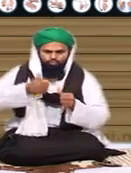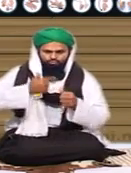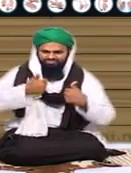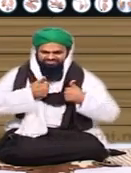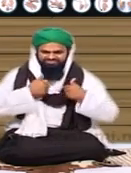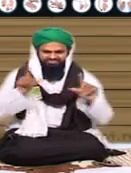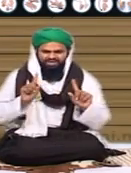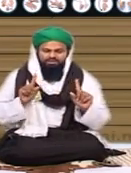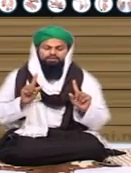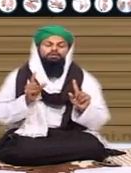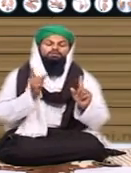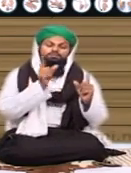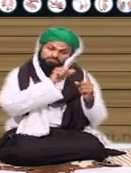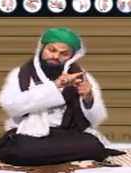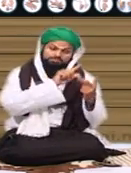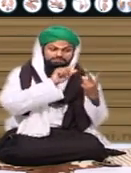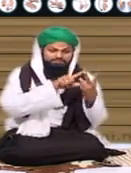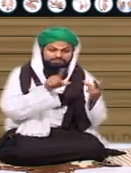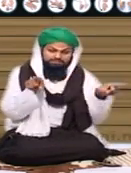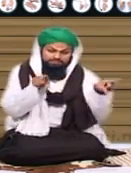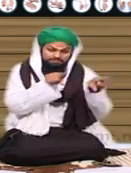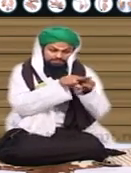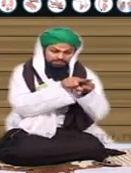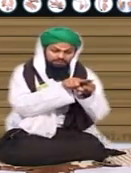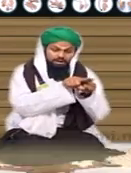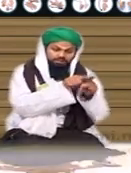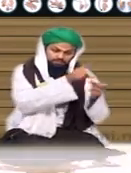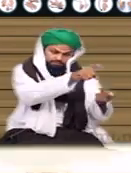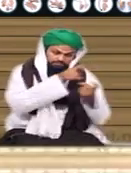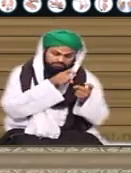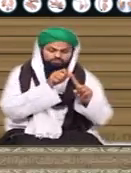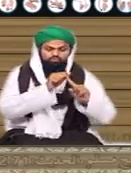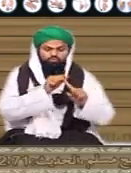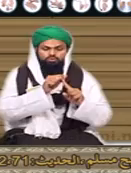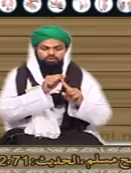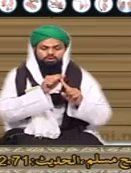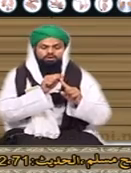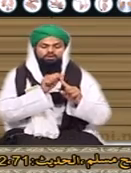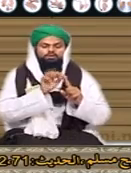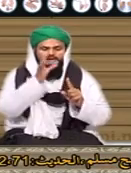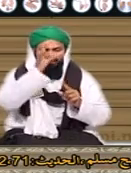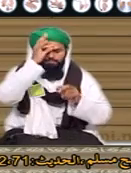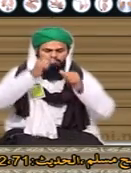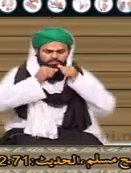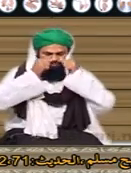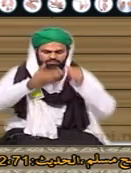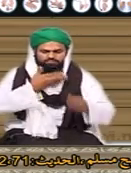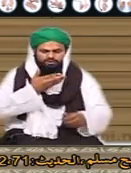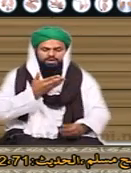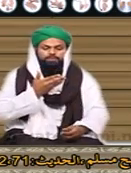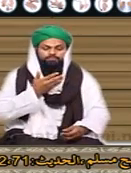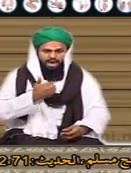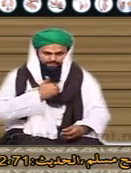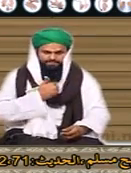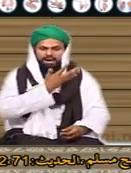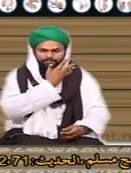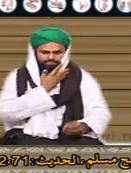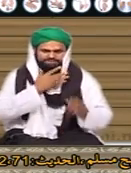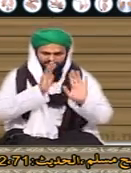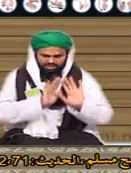حدیث پاک میں ہے کہ تم میں سے وہ شخص مومن نہیں کہ جو بات اپنے لیے پسند کرتا ہے وہ اپنے دوسرے